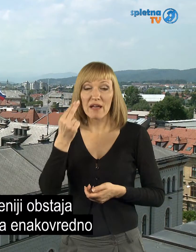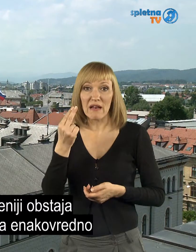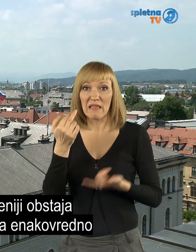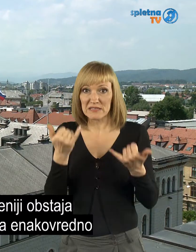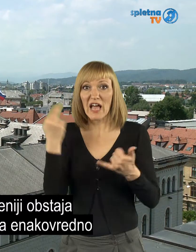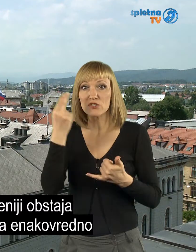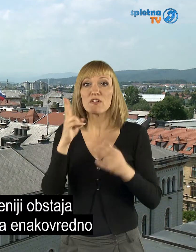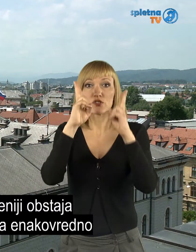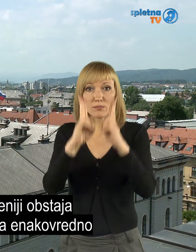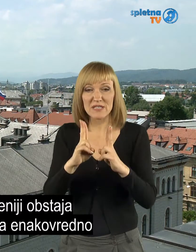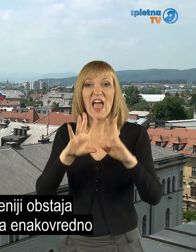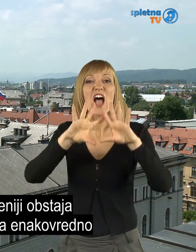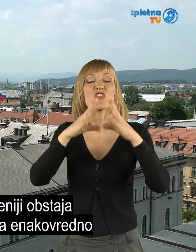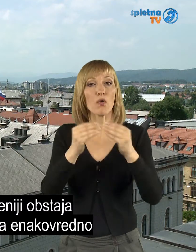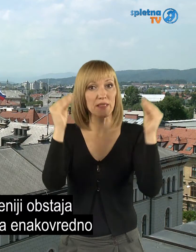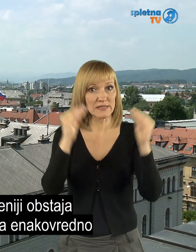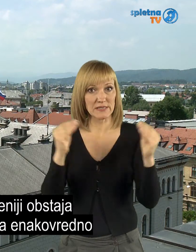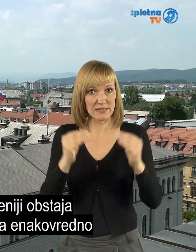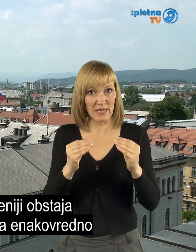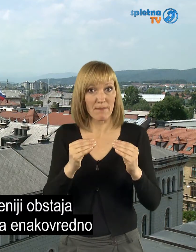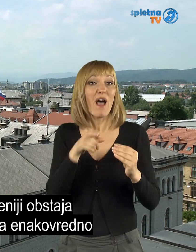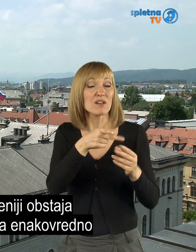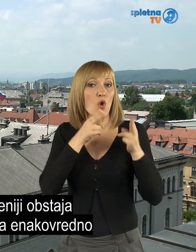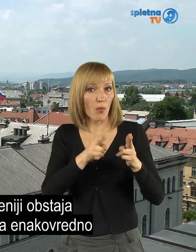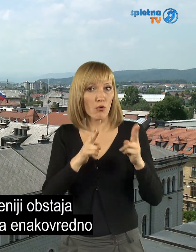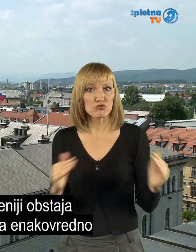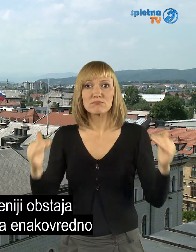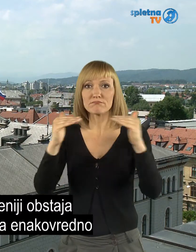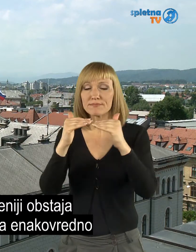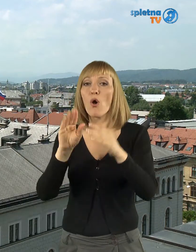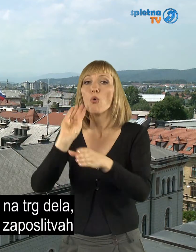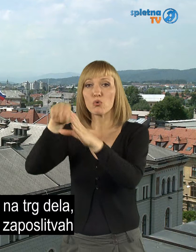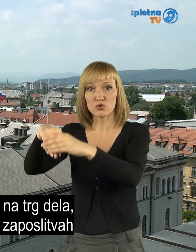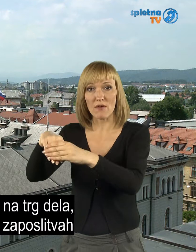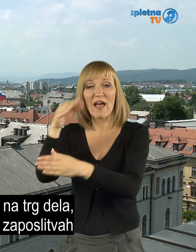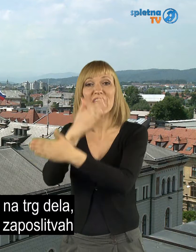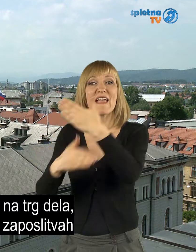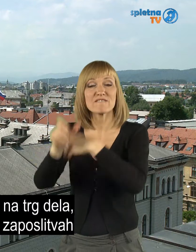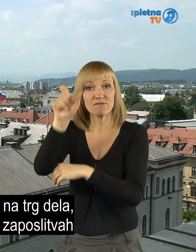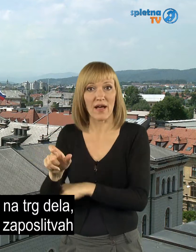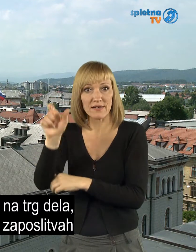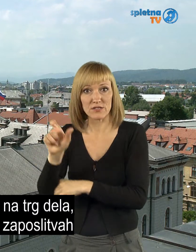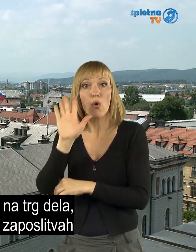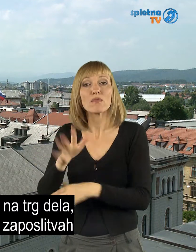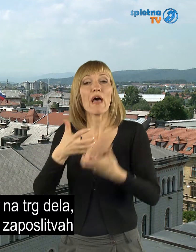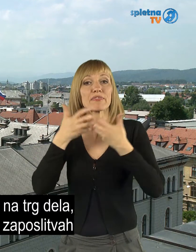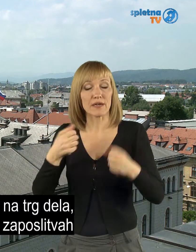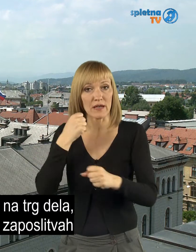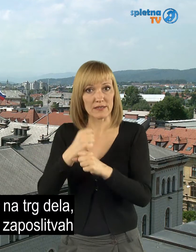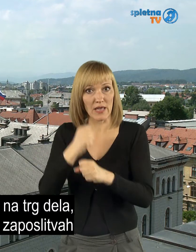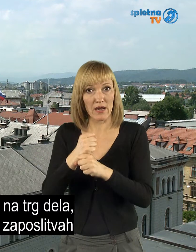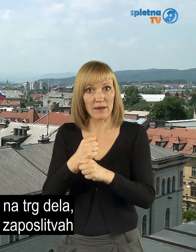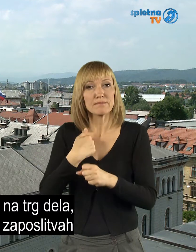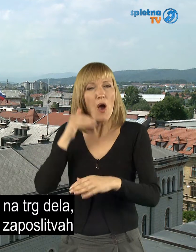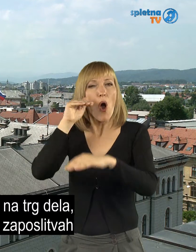Kljub temu, da v Sloveniji obstaja kvotni sistem, ki omogoča enakovredno vključevanje invalidov na trg